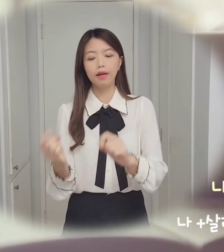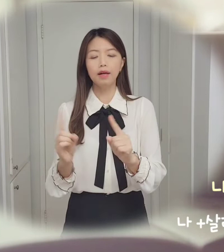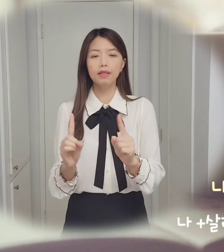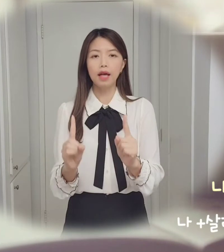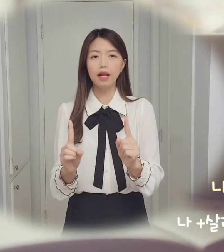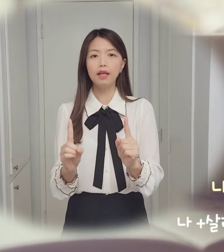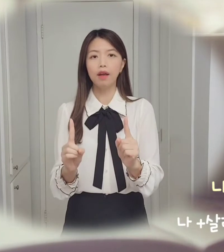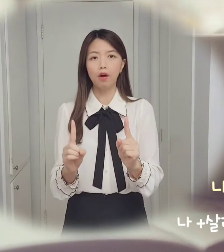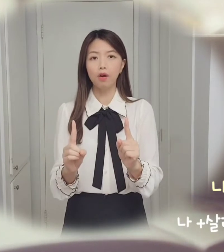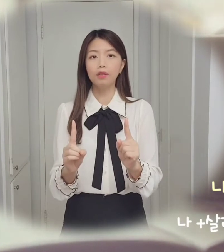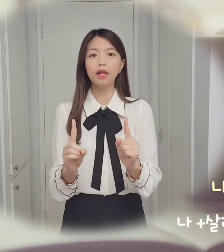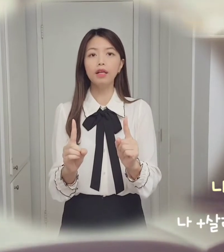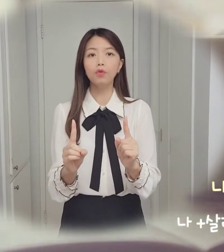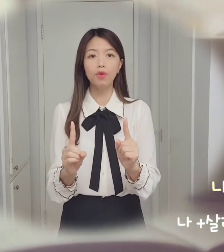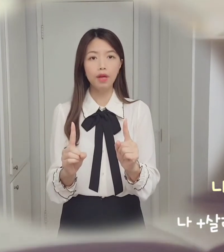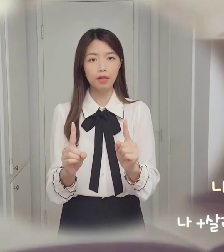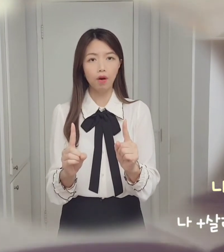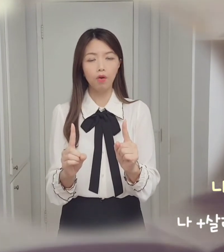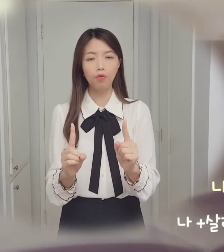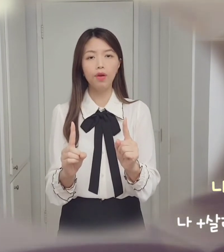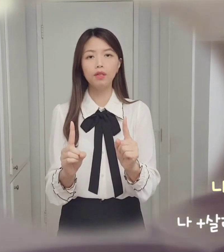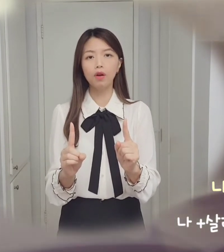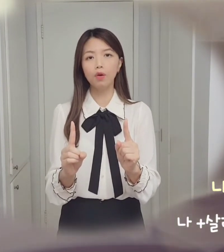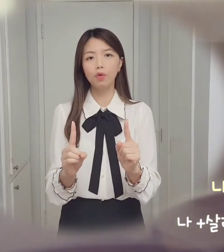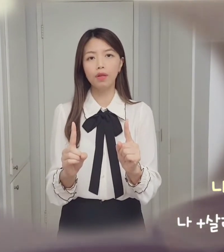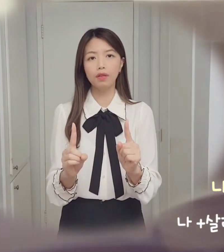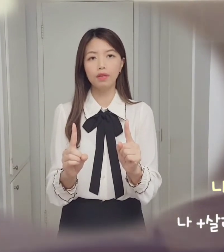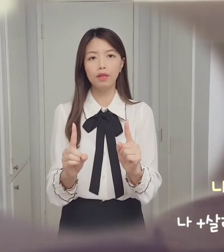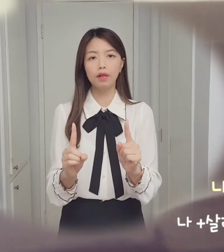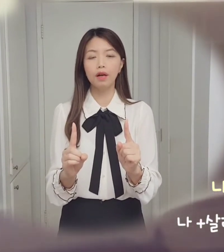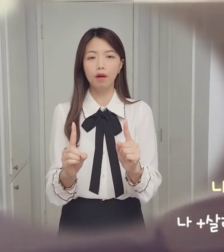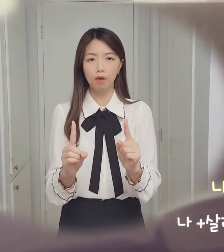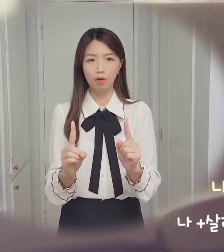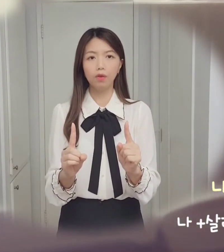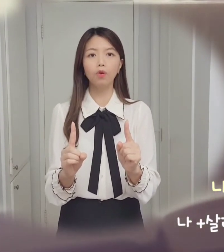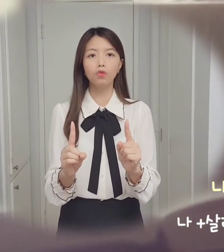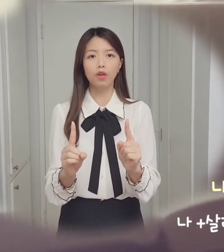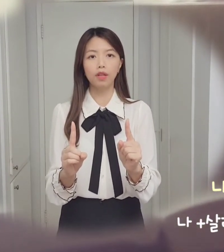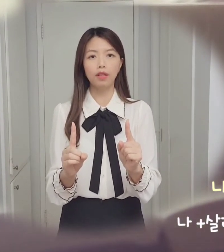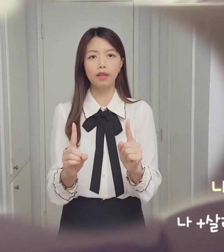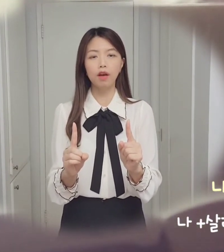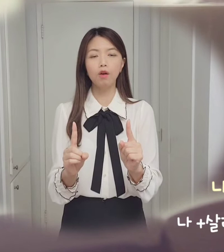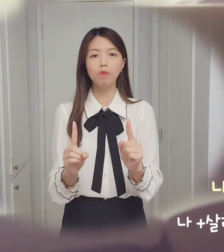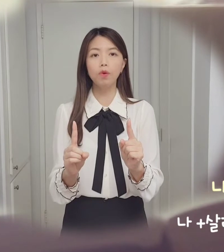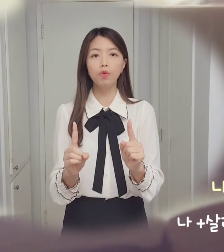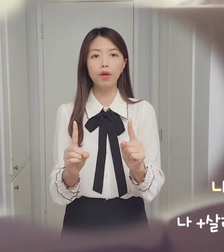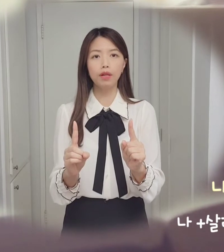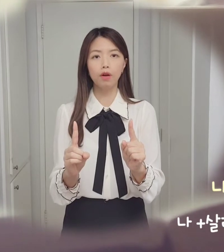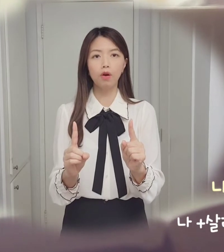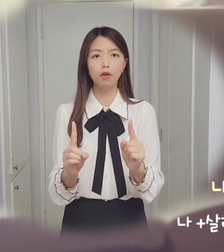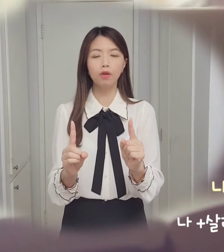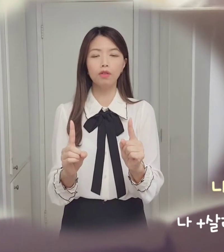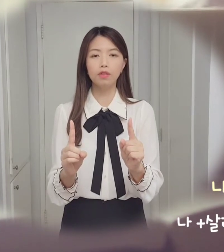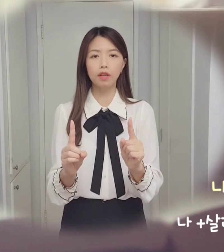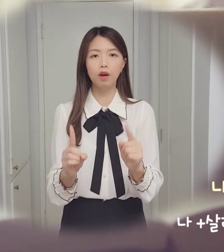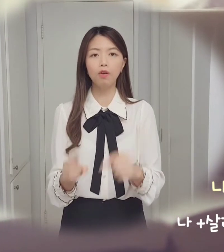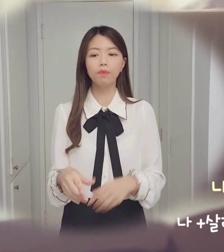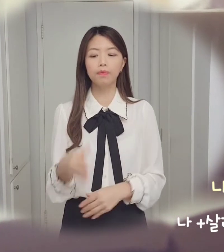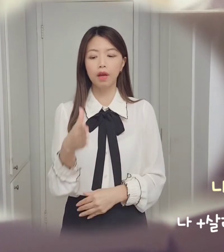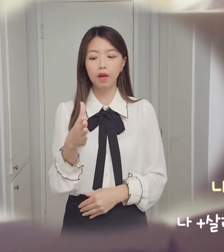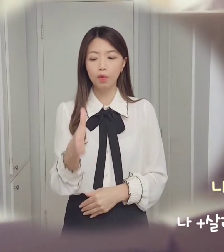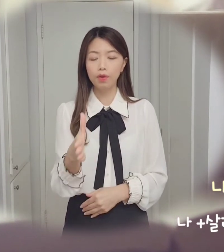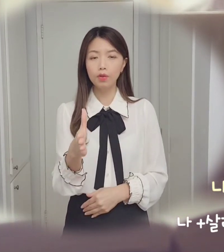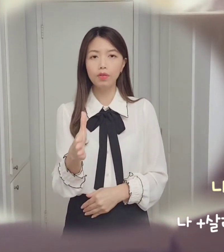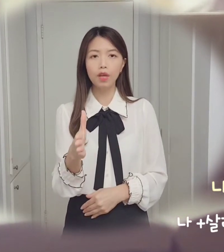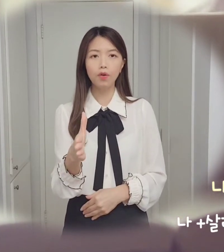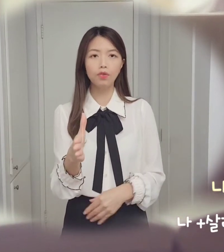나를 살리려. 살리기 위해서. 위해서라고 한 뜻을 넣어주셔야 되는데요. 뭐뭐 위해서 이런